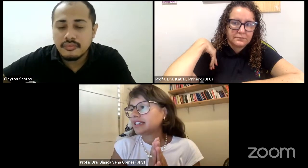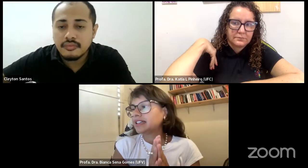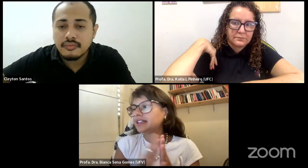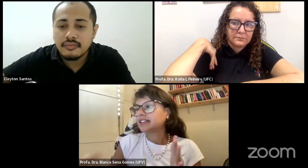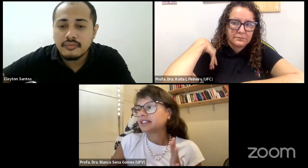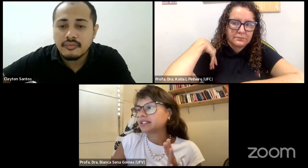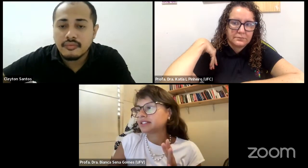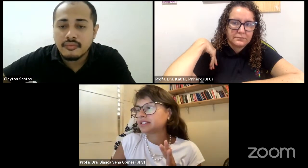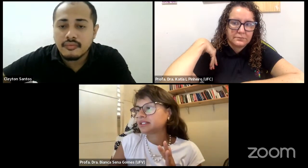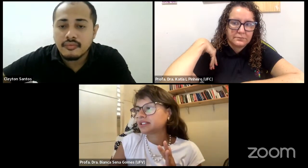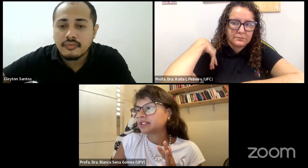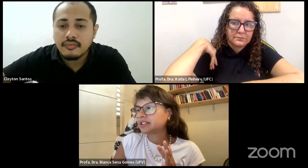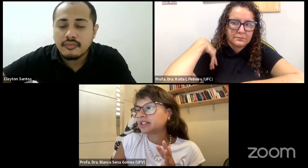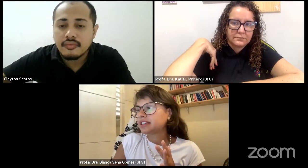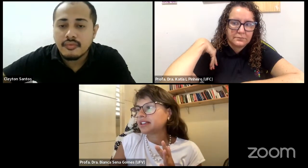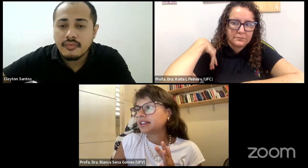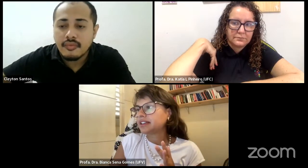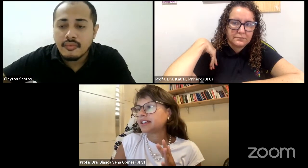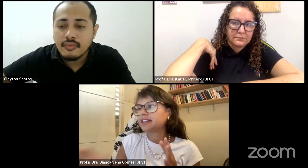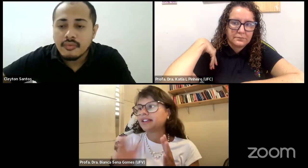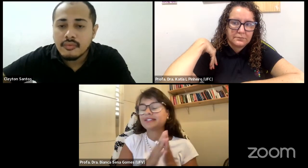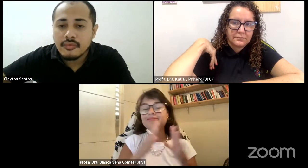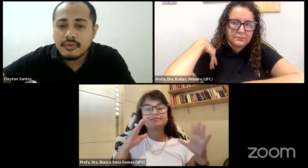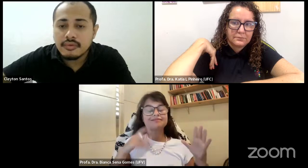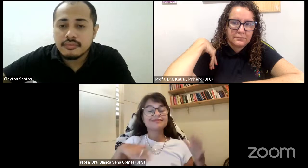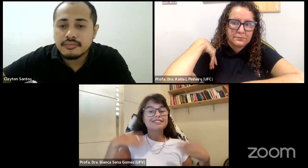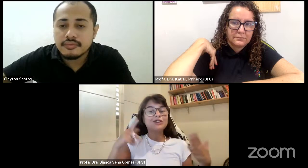tá? No seu tempo.